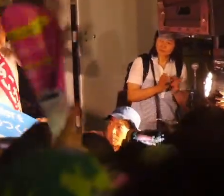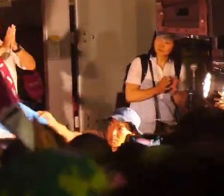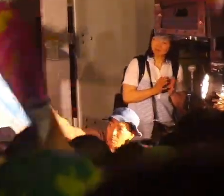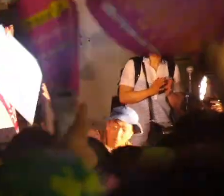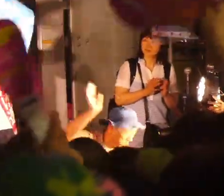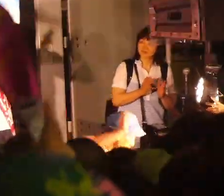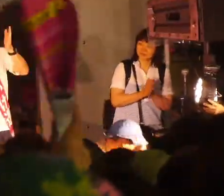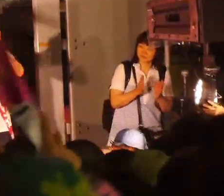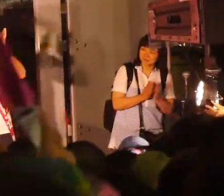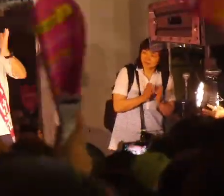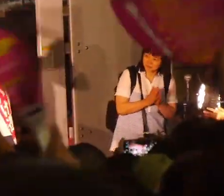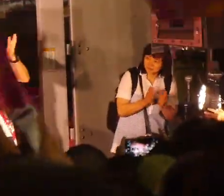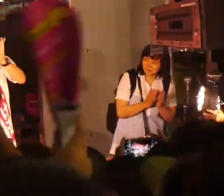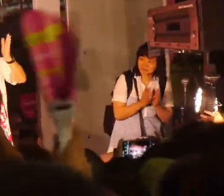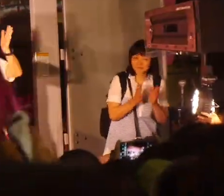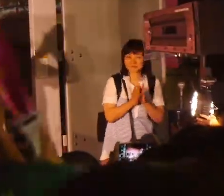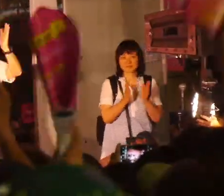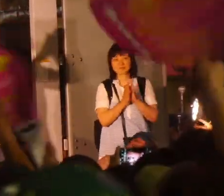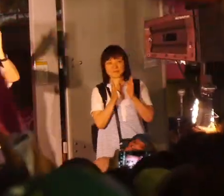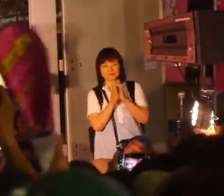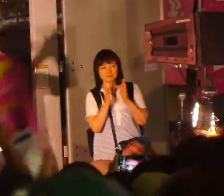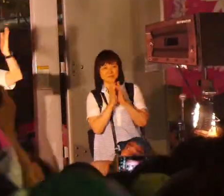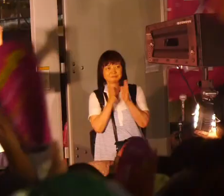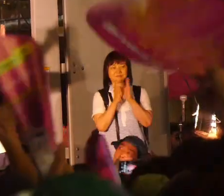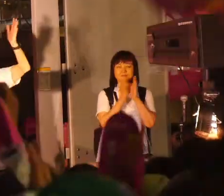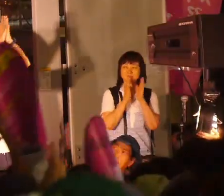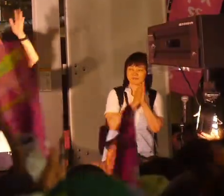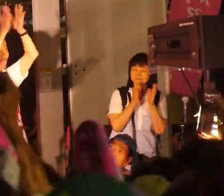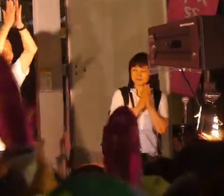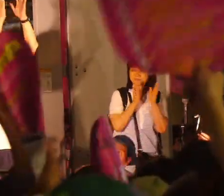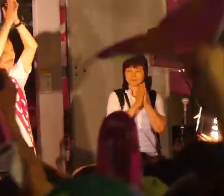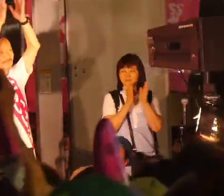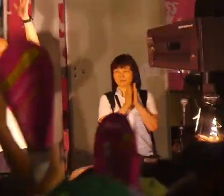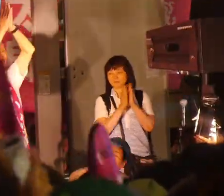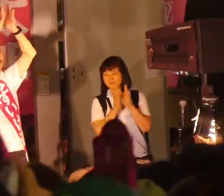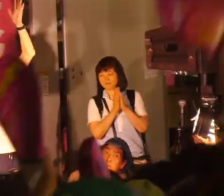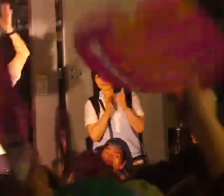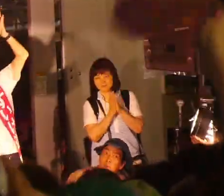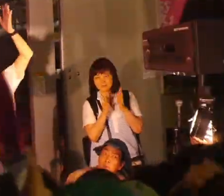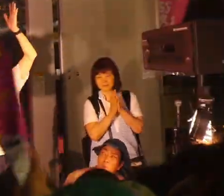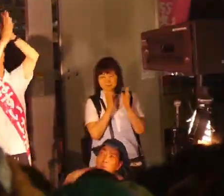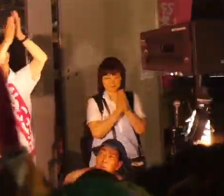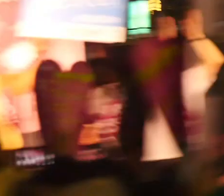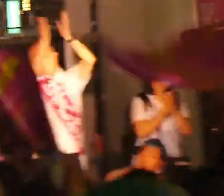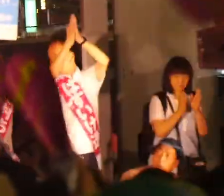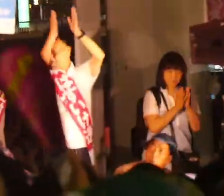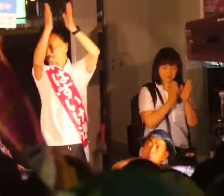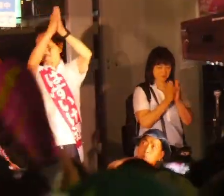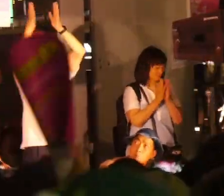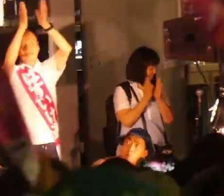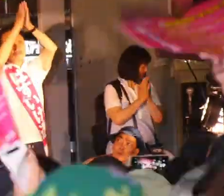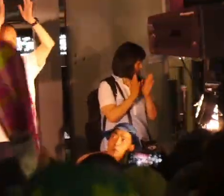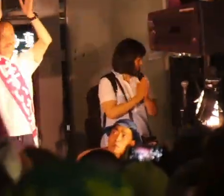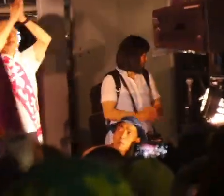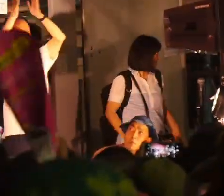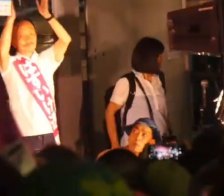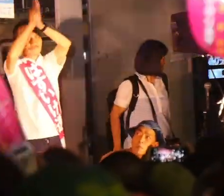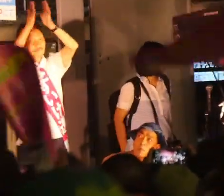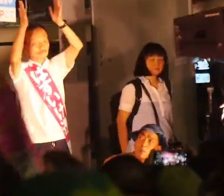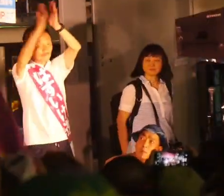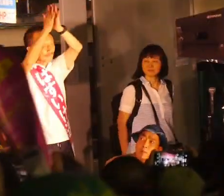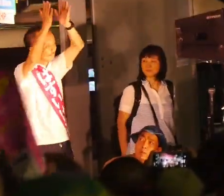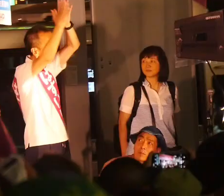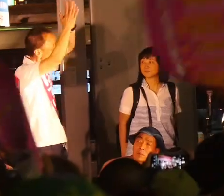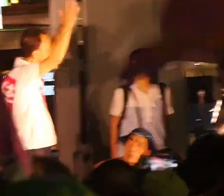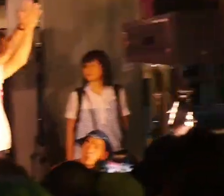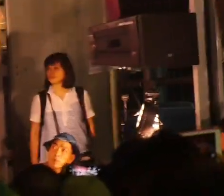、よろしくお願いします。令和新選組のホームページに Twitter ご利用の方はぜひ